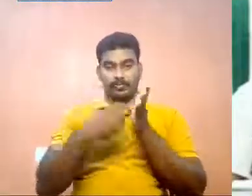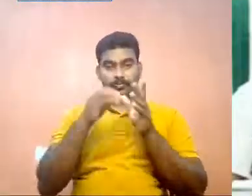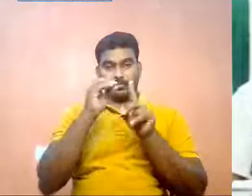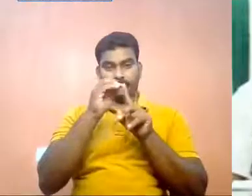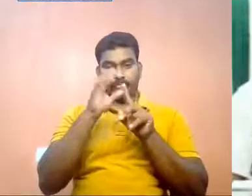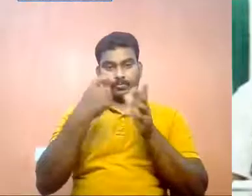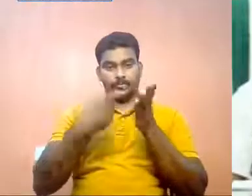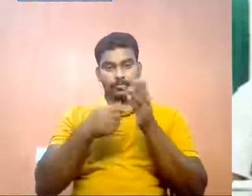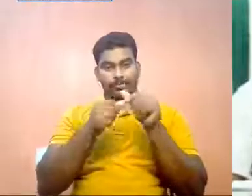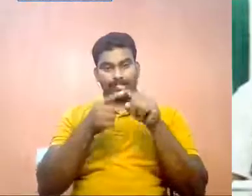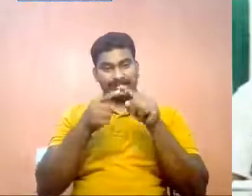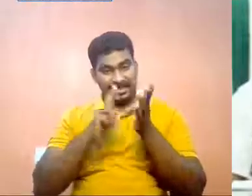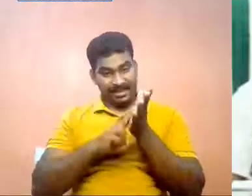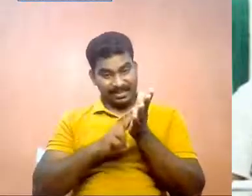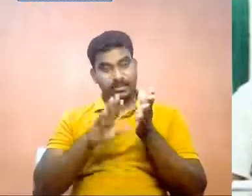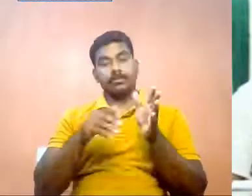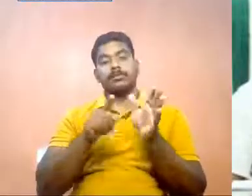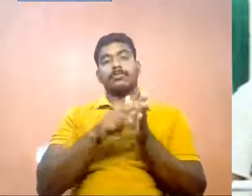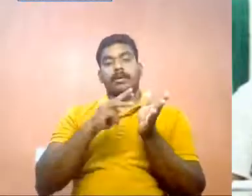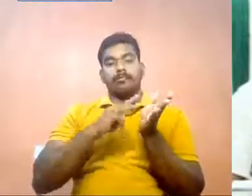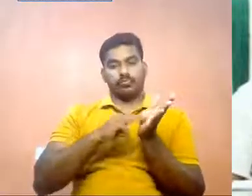26 നഗരസഭകളിലും നടപ്പാക്കിയിട്ടുണ്ട്.